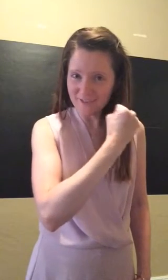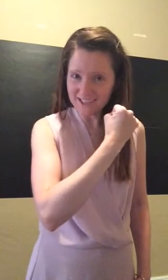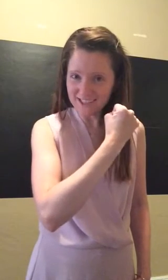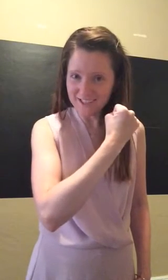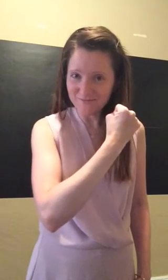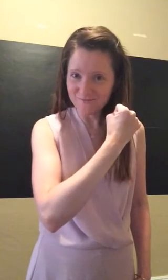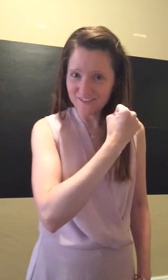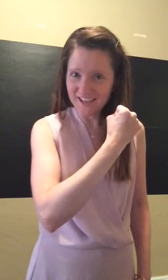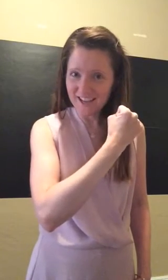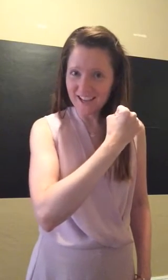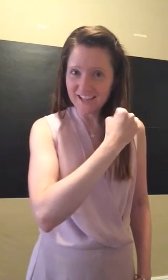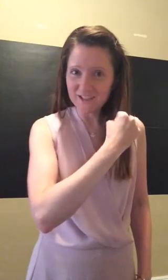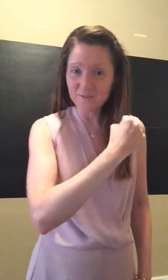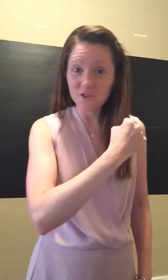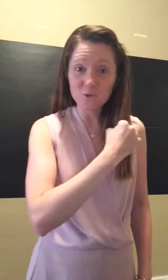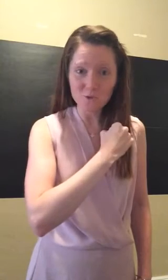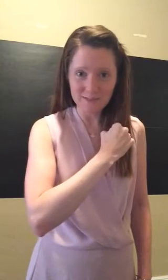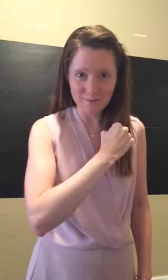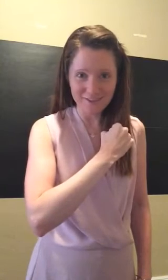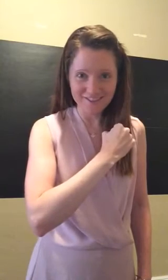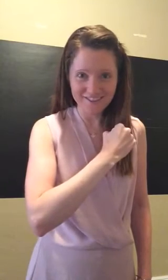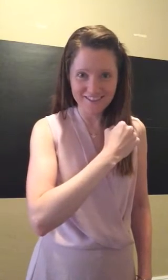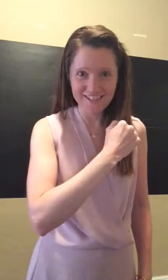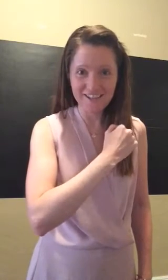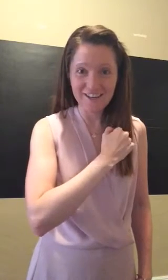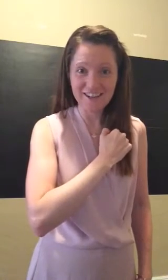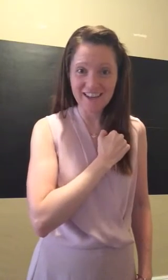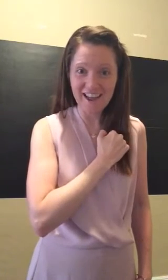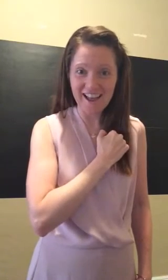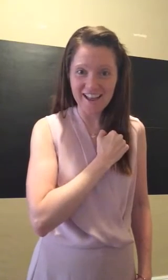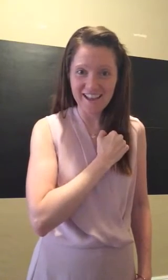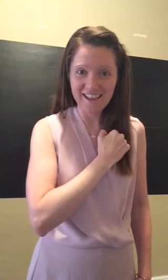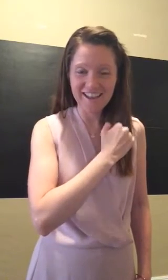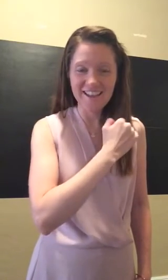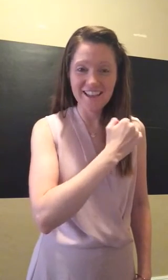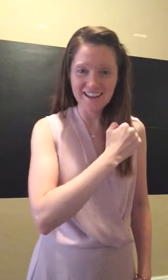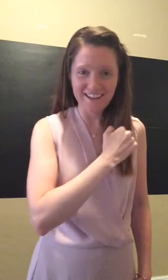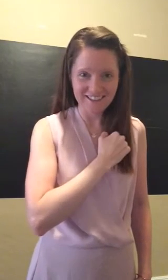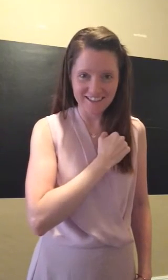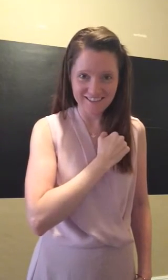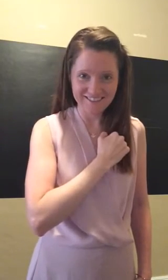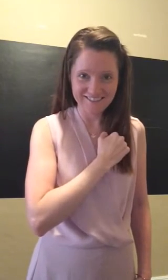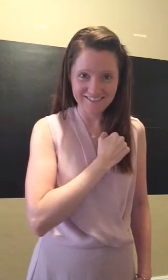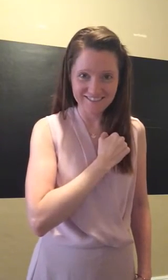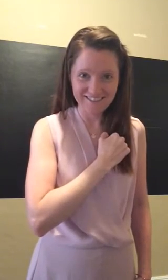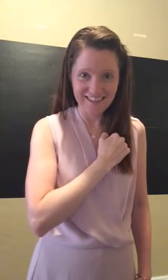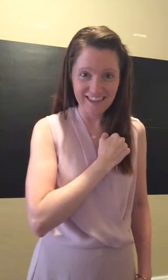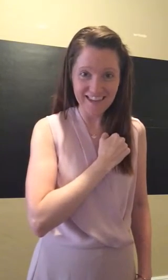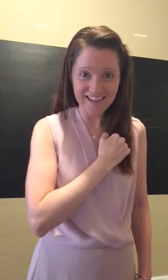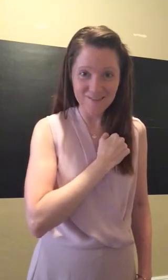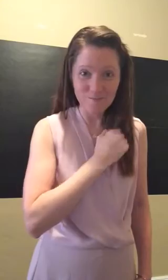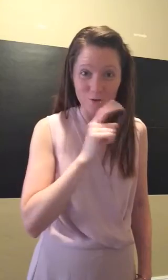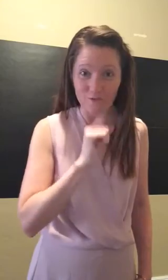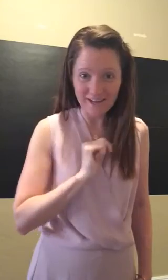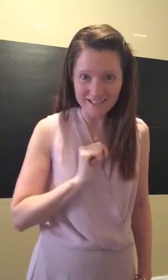fist. Et tu vas doucement. Ca-na-da. Ok? On va l